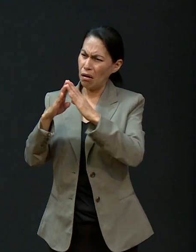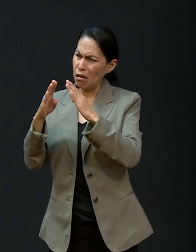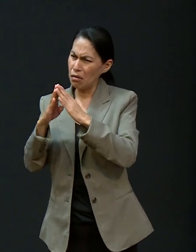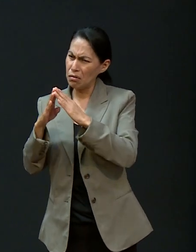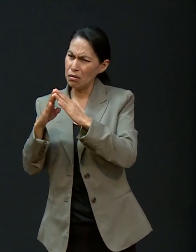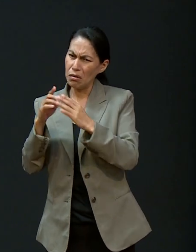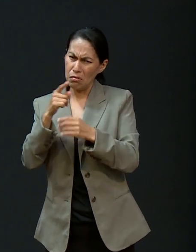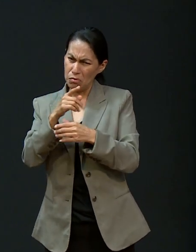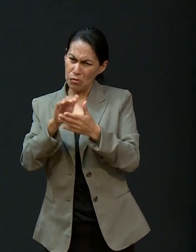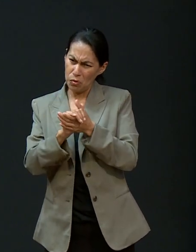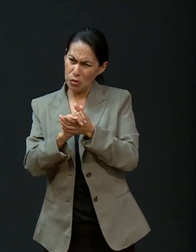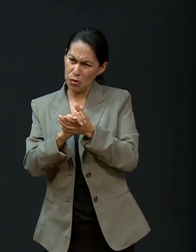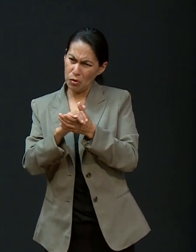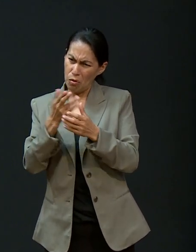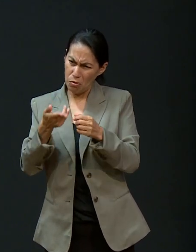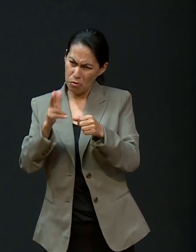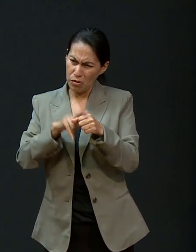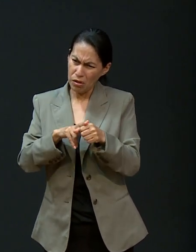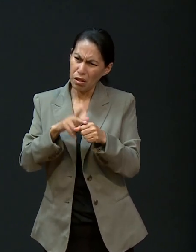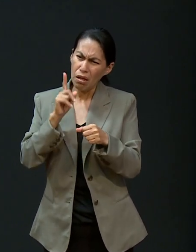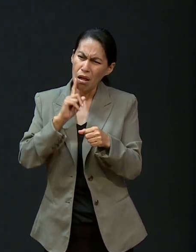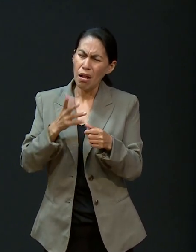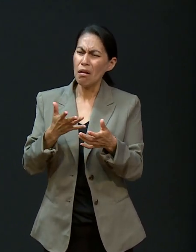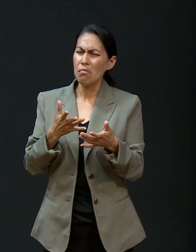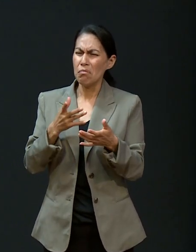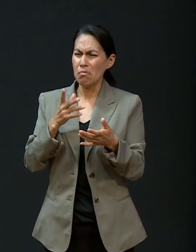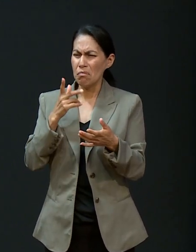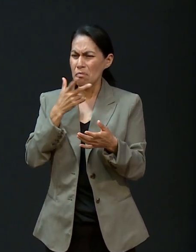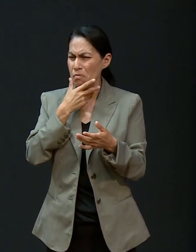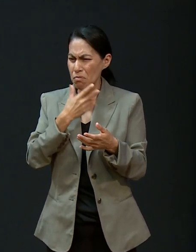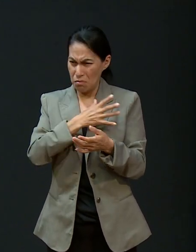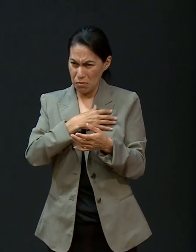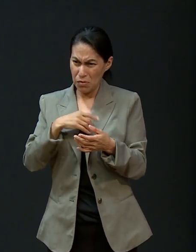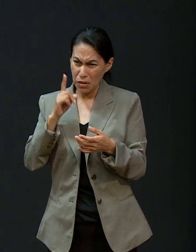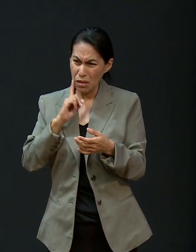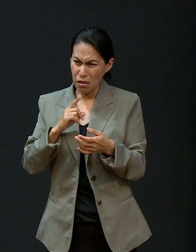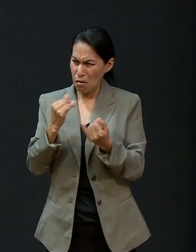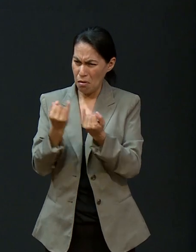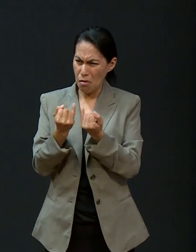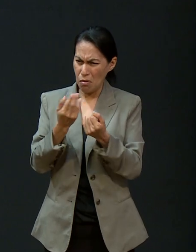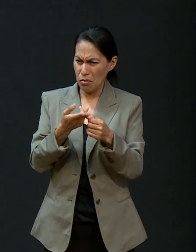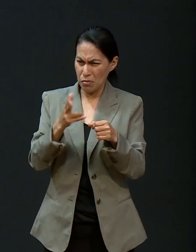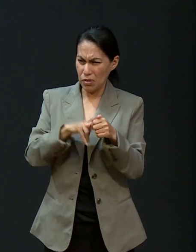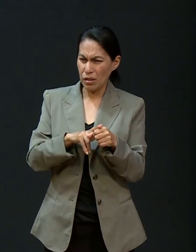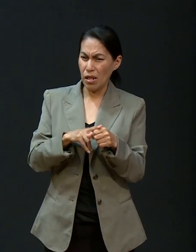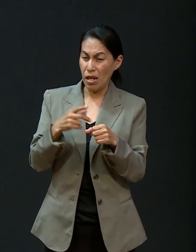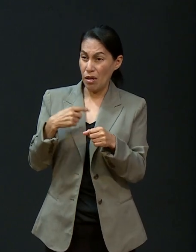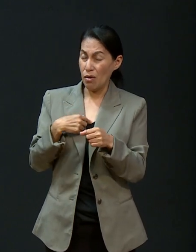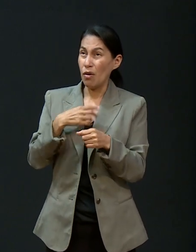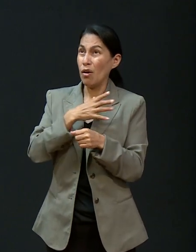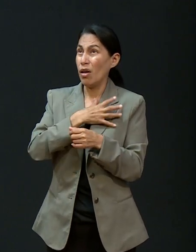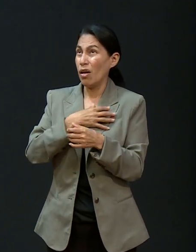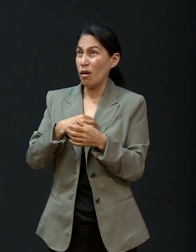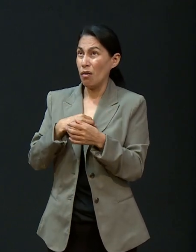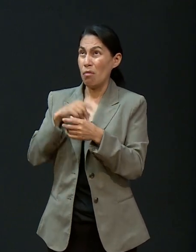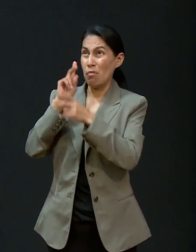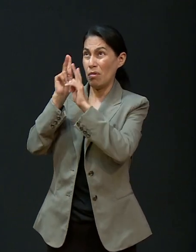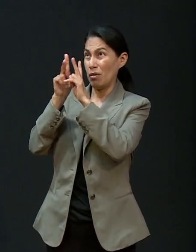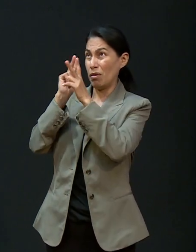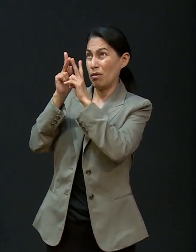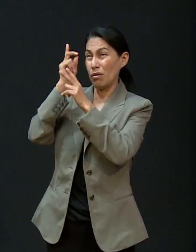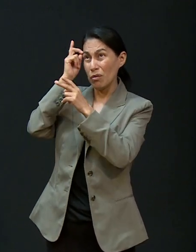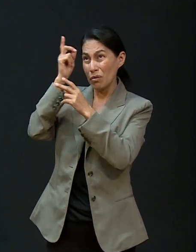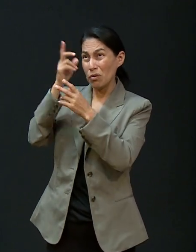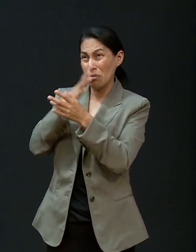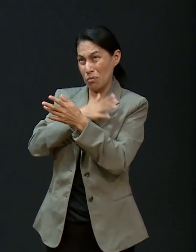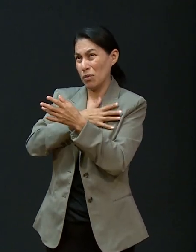en la casa, como que Francisco estaba en el hospital, y mi hija también, como que, es un, cuando hablas de tu hijo, es una cosa